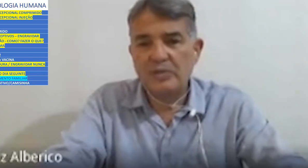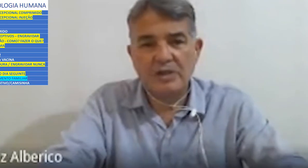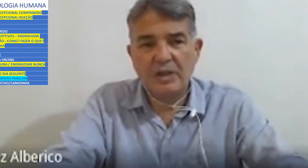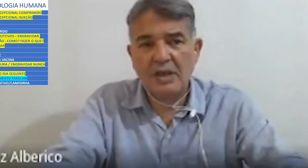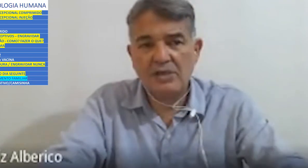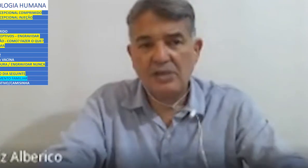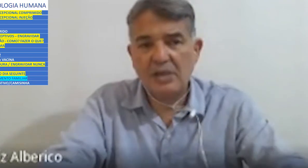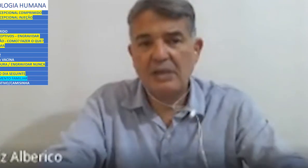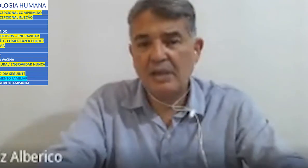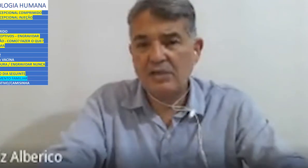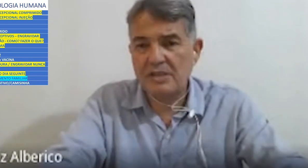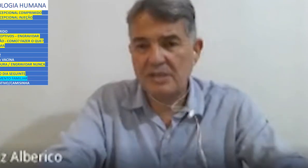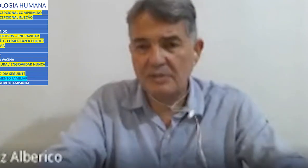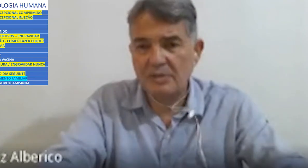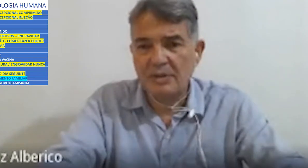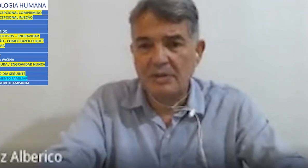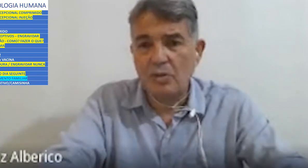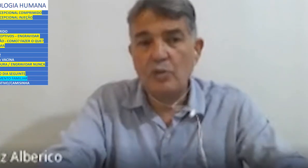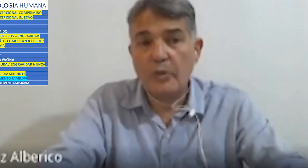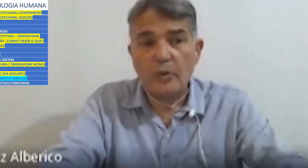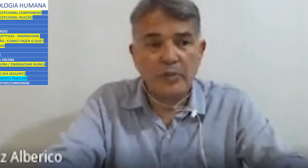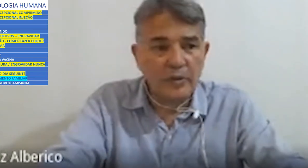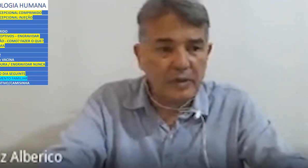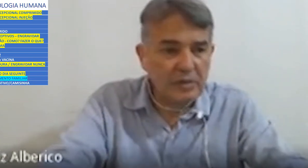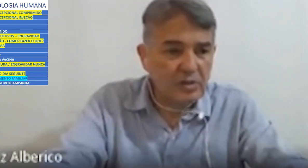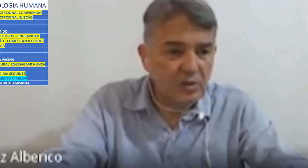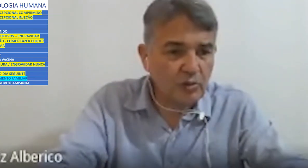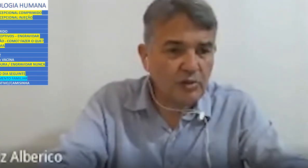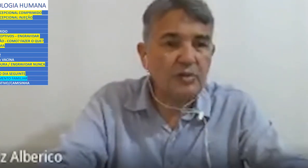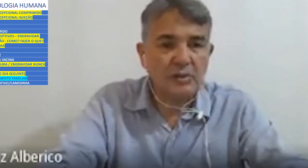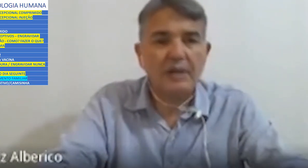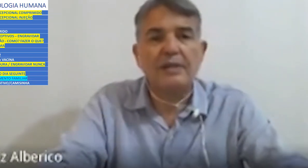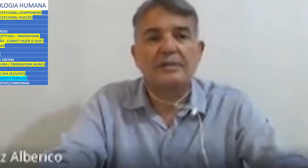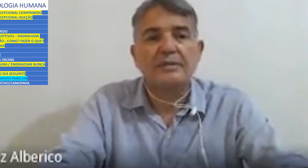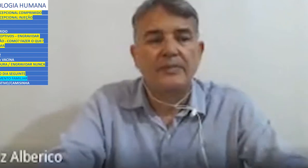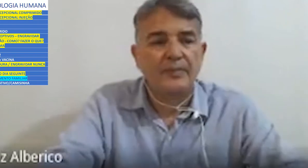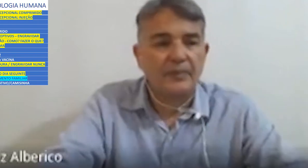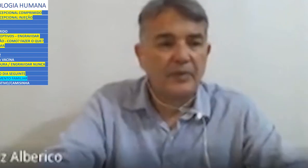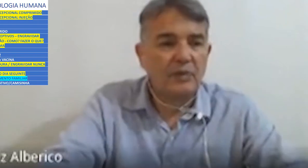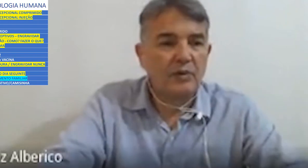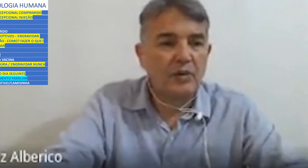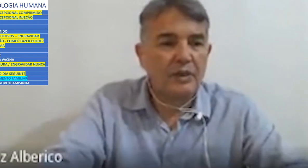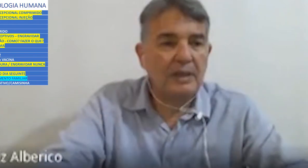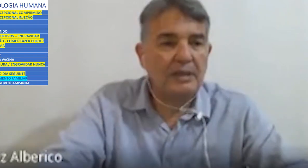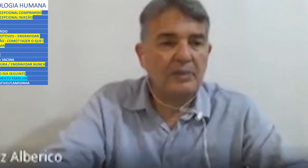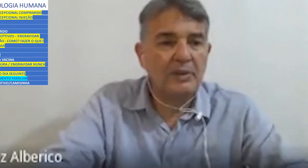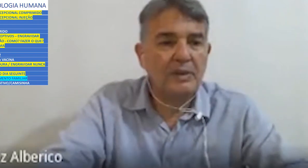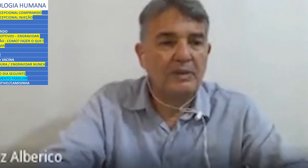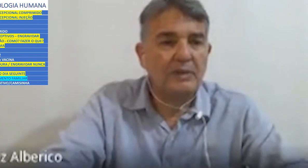as drágeas, até a injeção, ou o próprio DIU. O DIU está ali. Então, eu vou colocar aqui também.